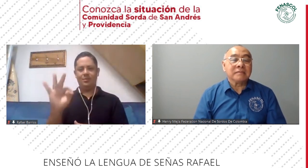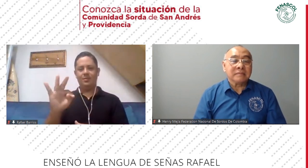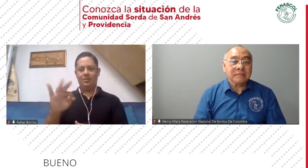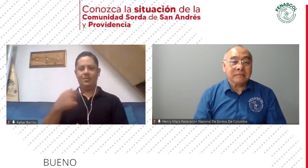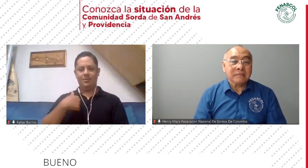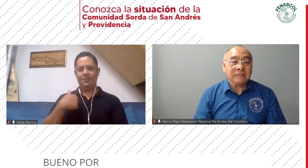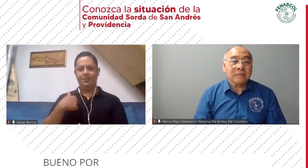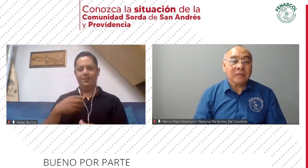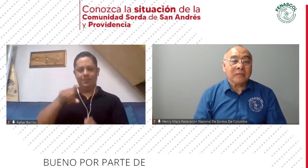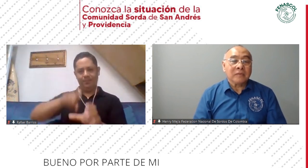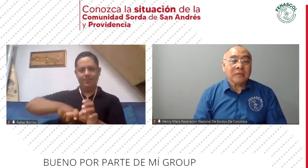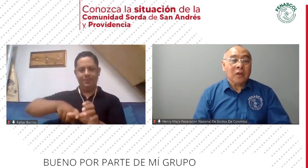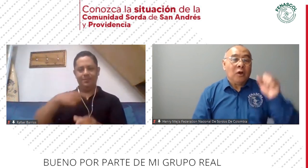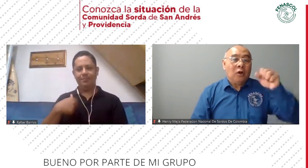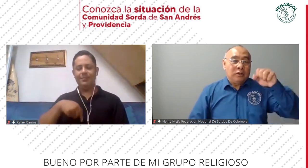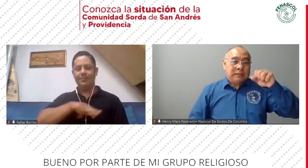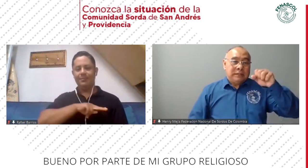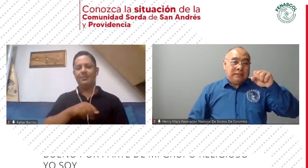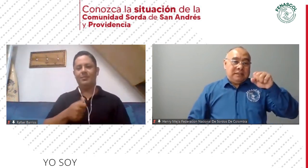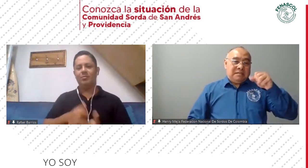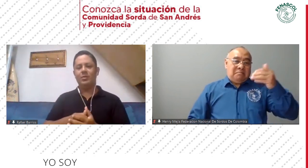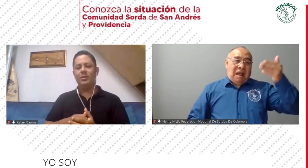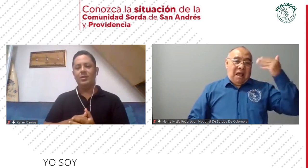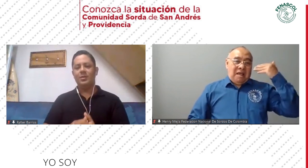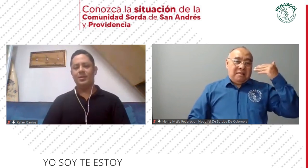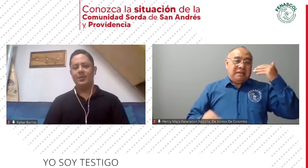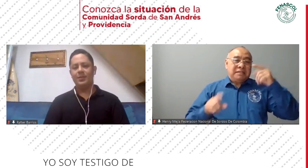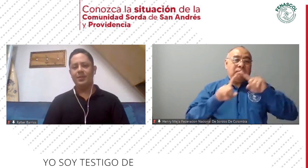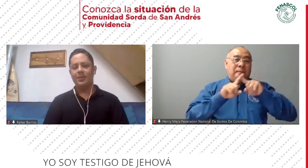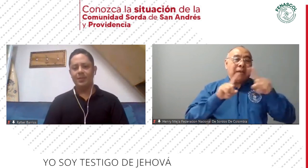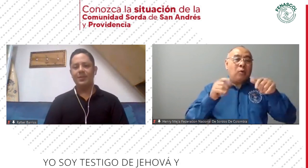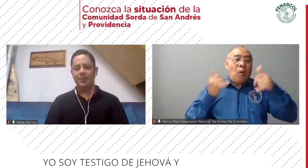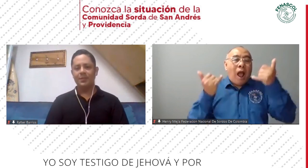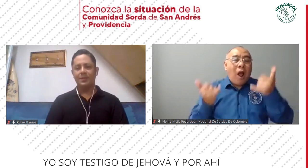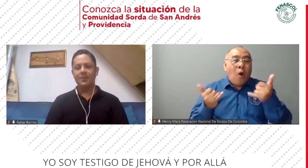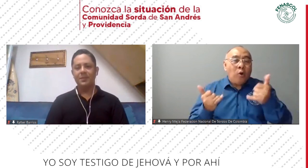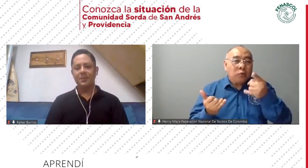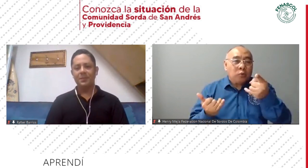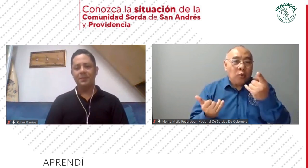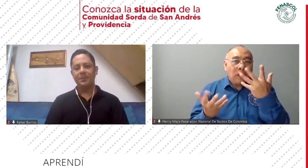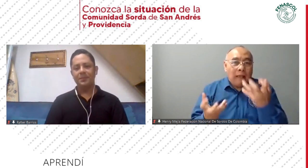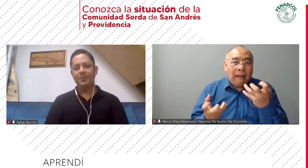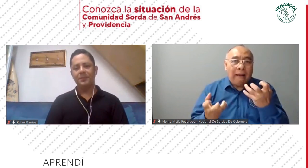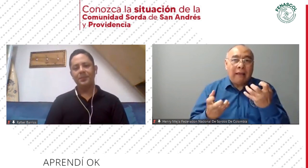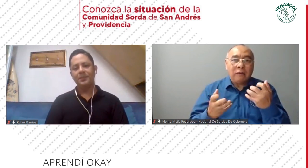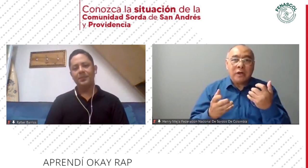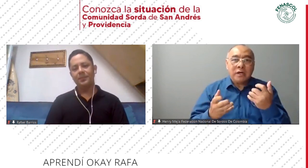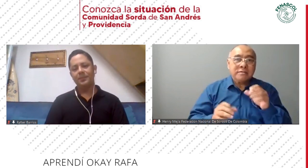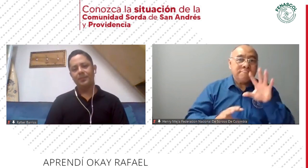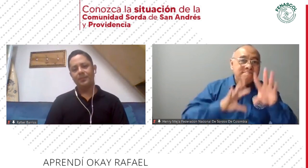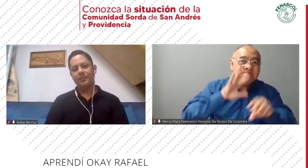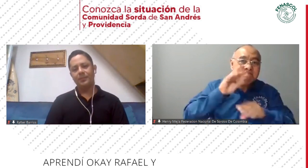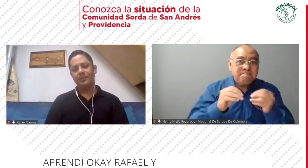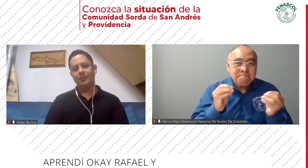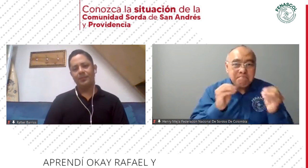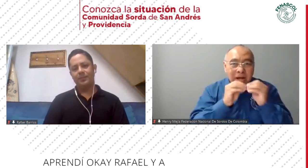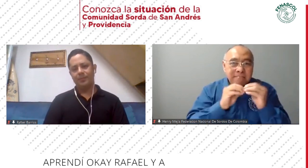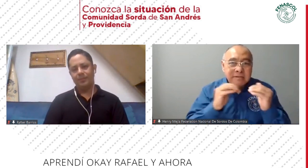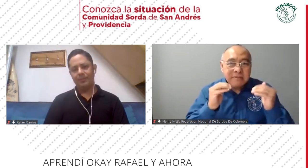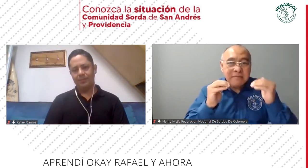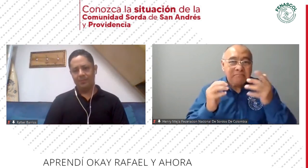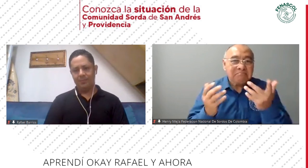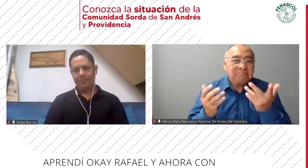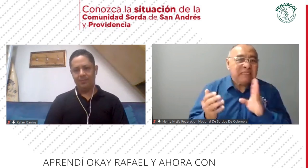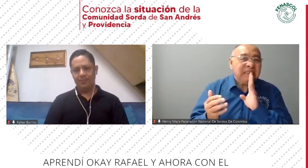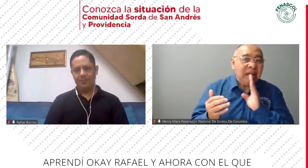bueno por parte de mi grupo religioso yo soy testigo de jehova y por ahí aprendí ok rafael y ahora